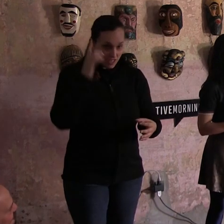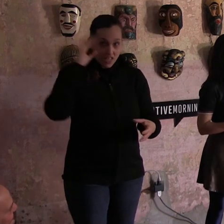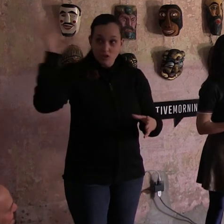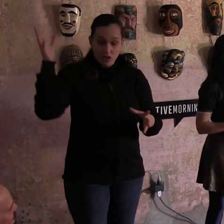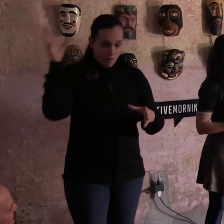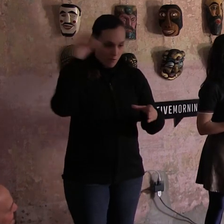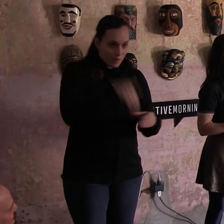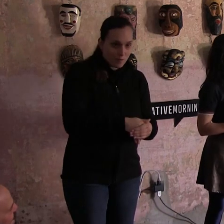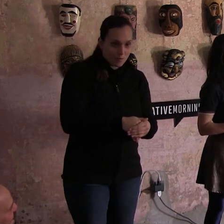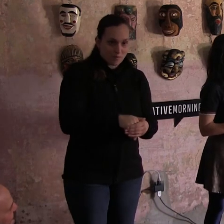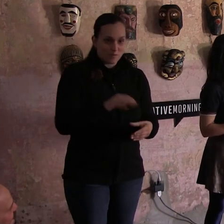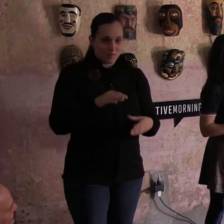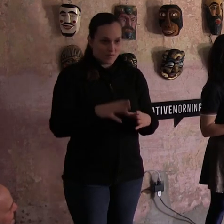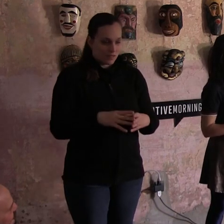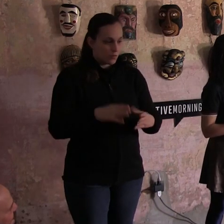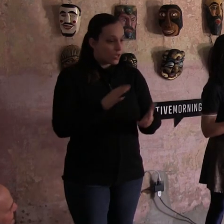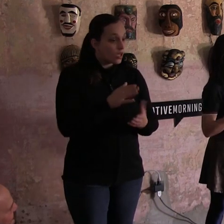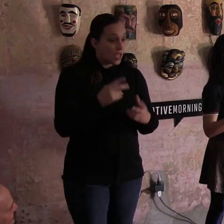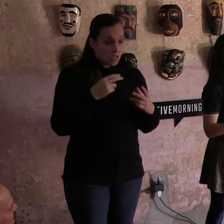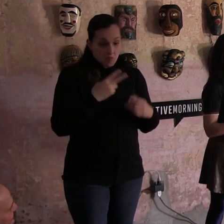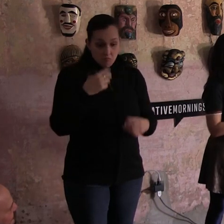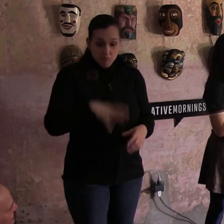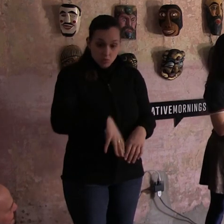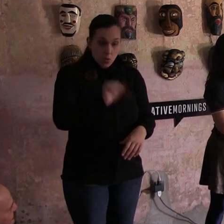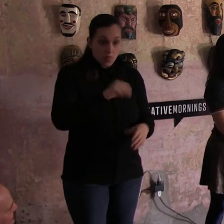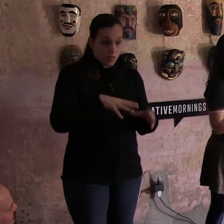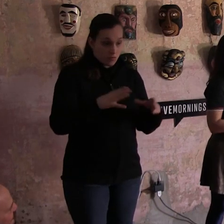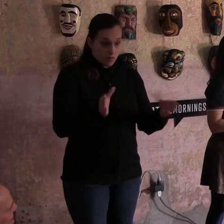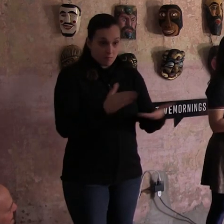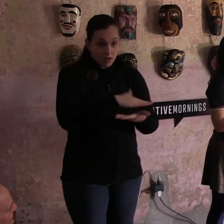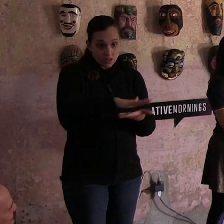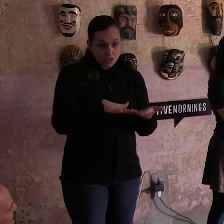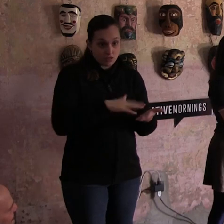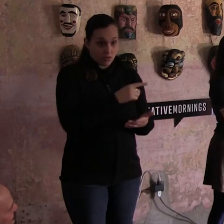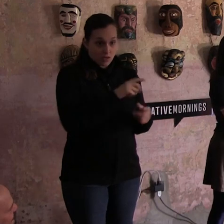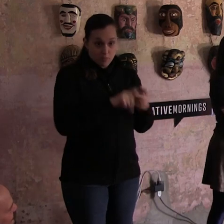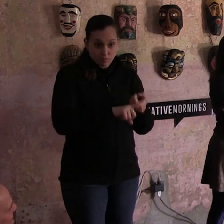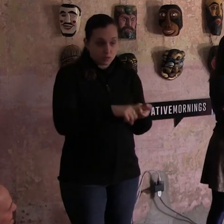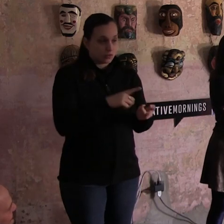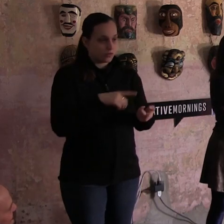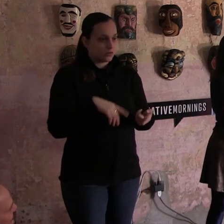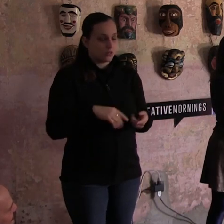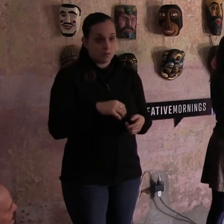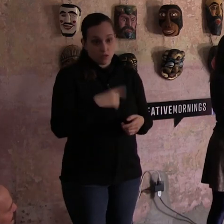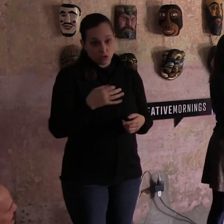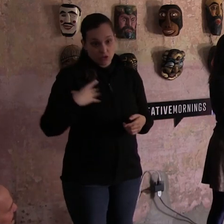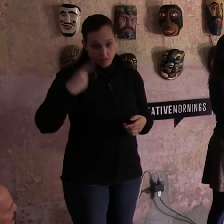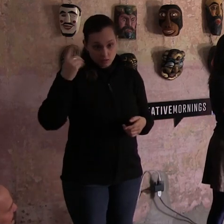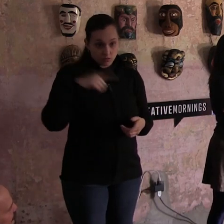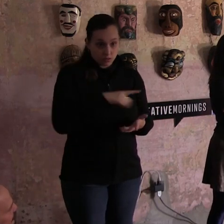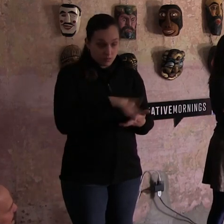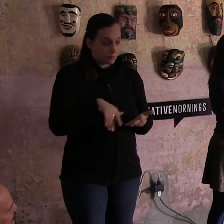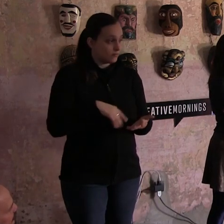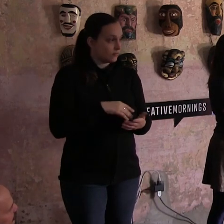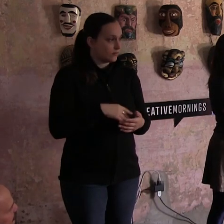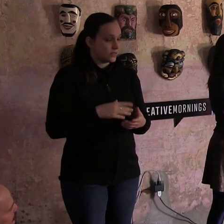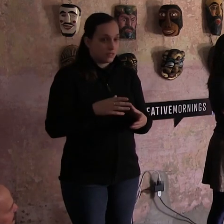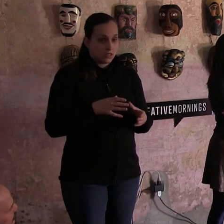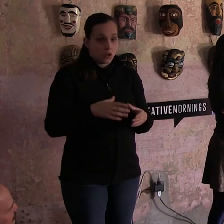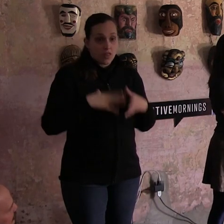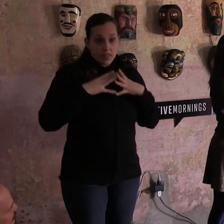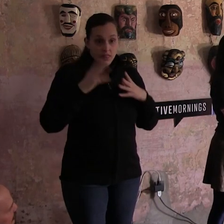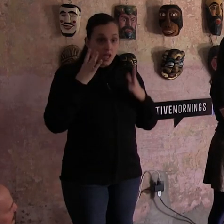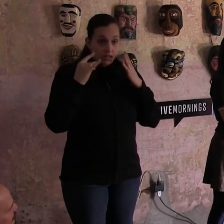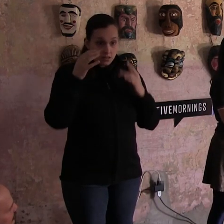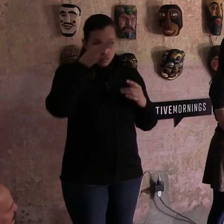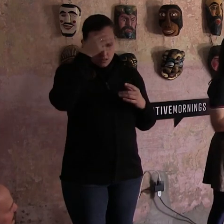lugar y encontramos un espacio con Pablo Casacuberta, que es mi marido y es el otro director de este Centro de Artes y Ciencias, que está